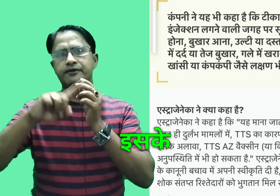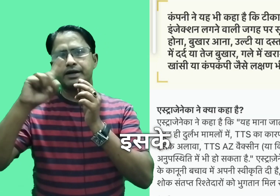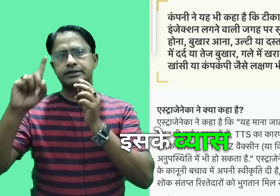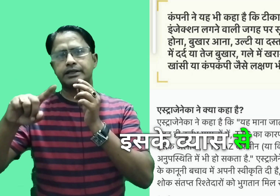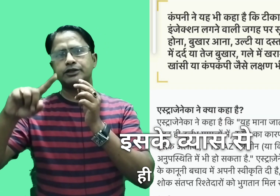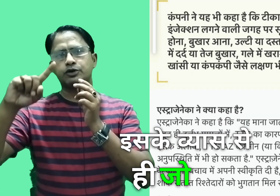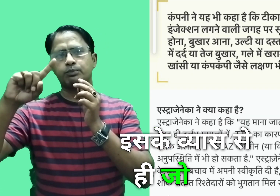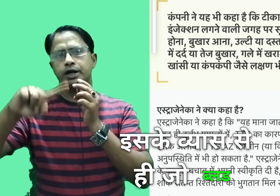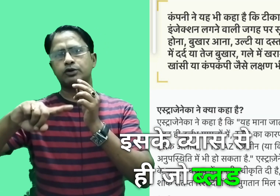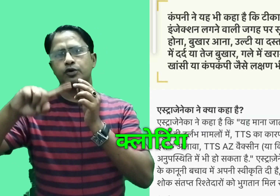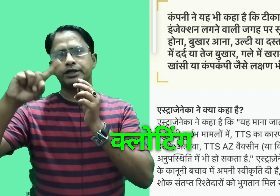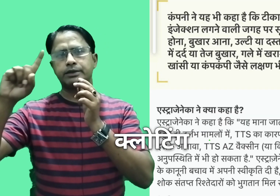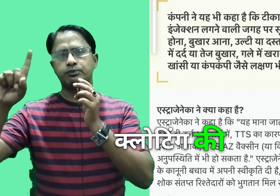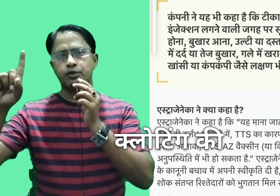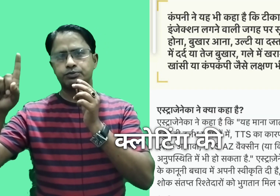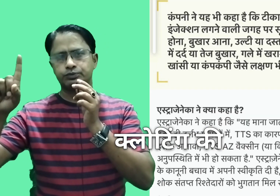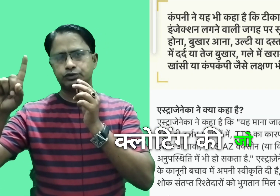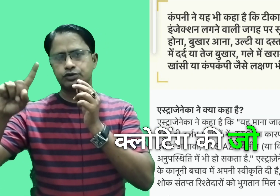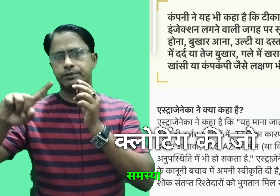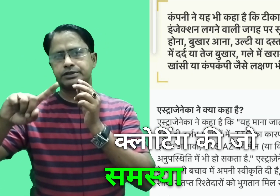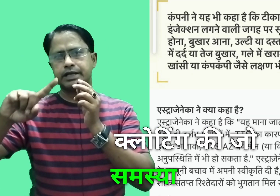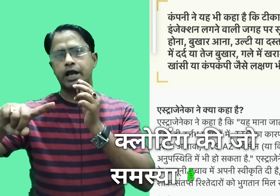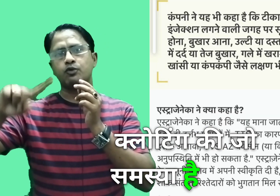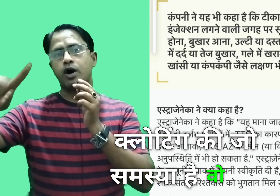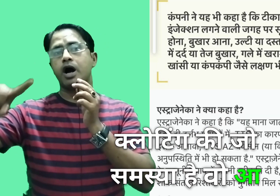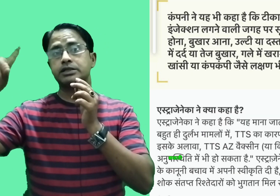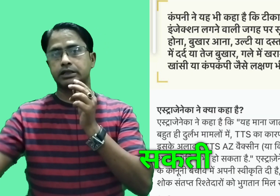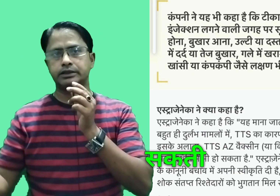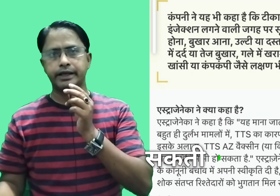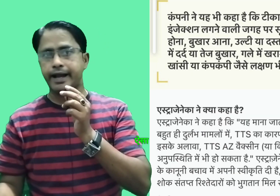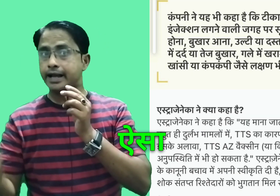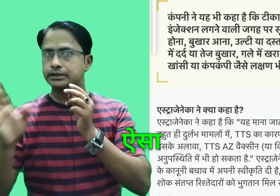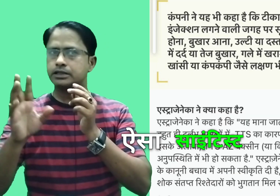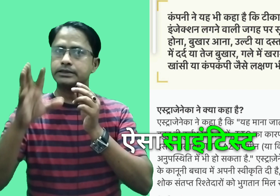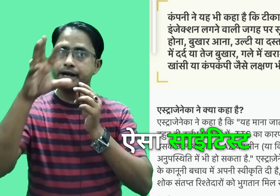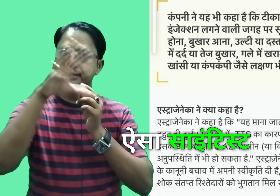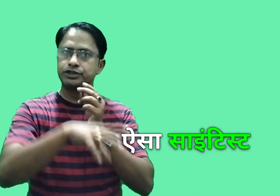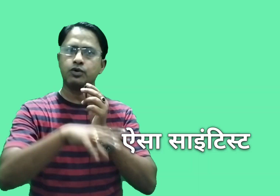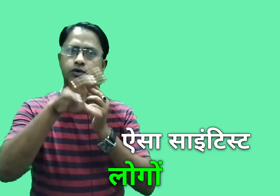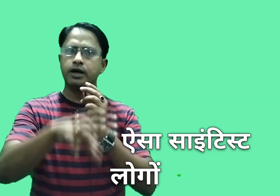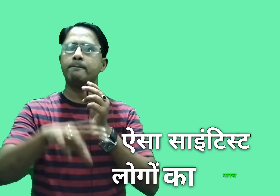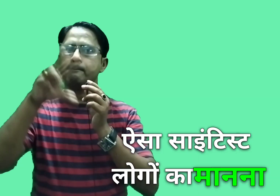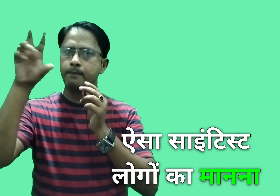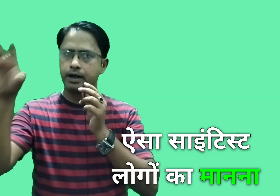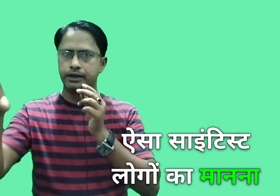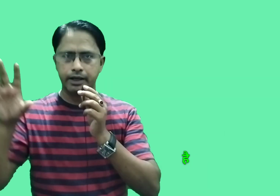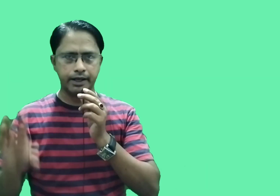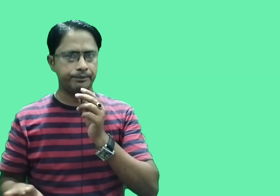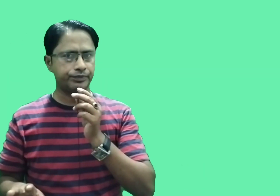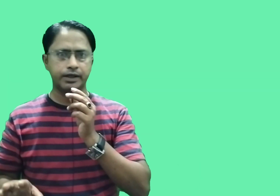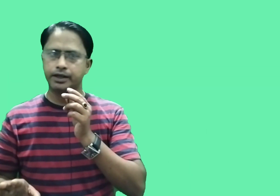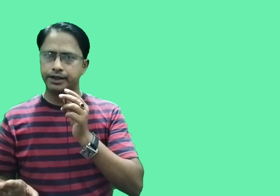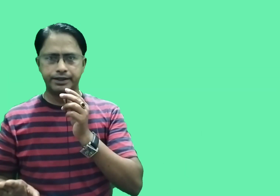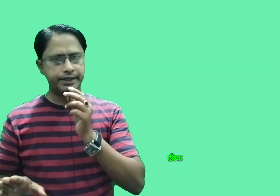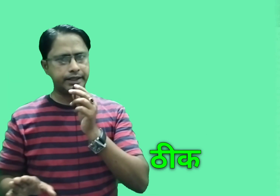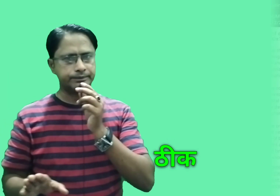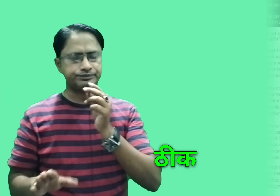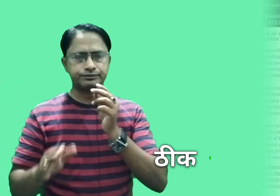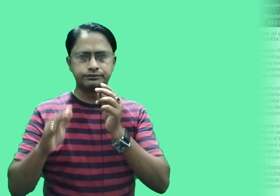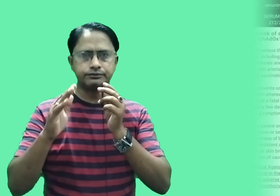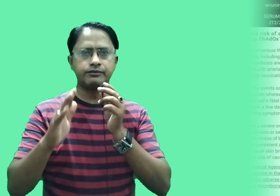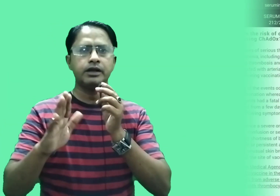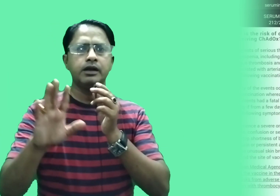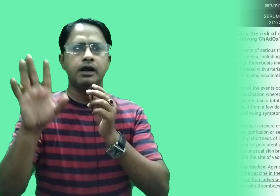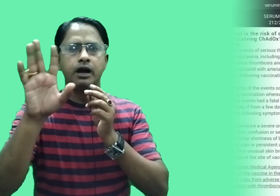तो इसकी वजह से ही जो ब्लड क्लॉटिंग की जो समस्या है वो आ सकती है, ऐसा साइंटिस्ट लोगों का मानना है। ठीक